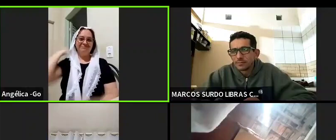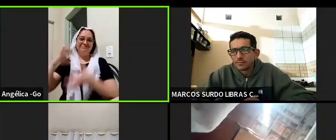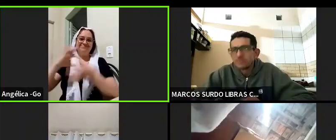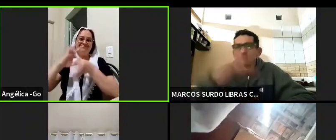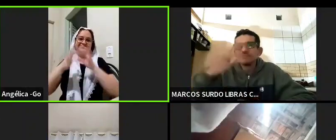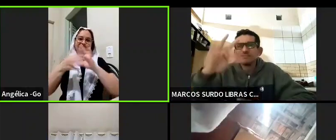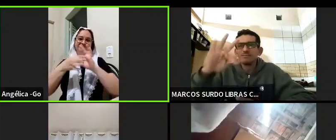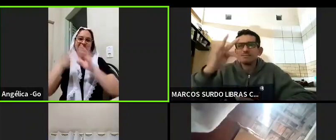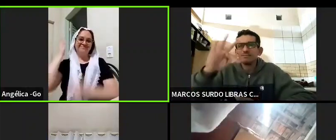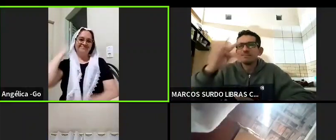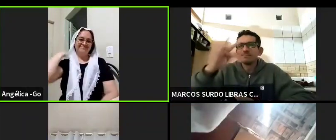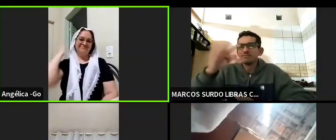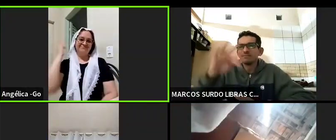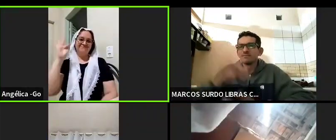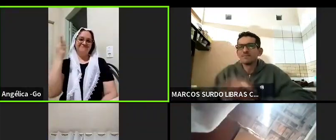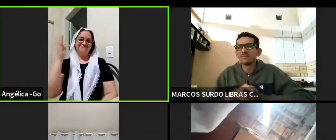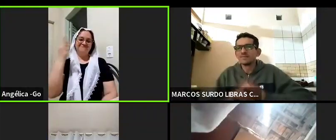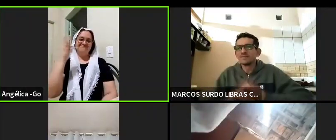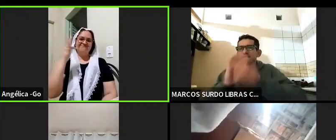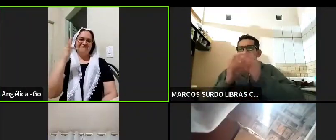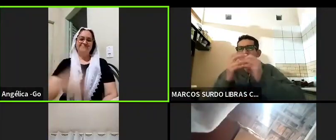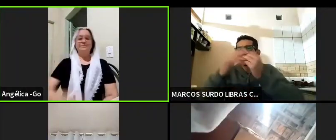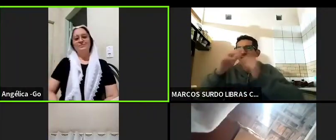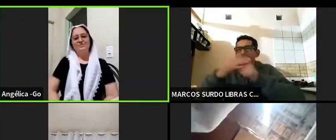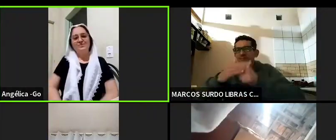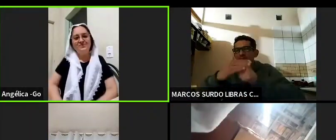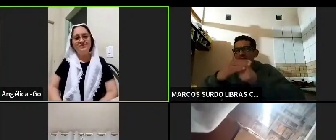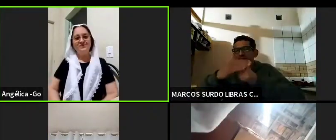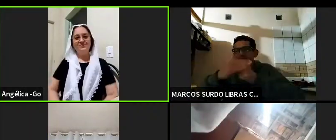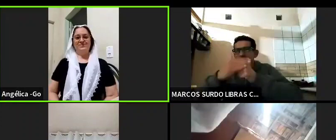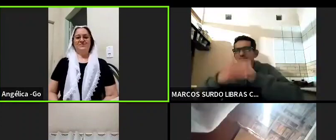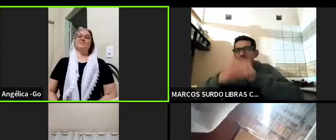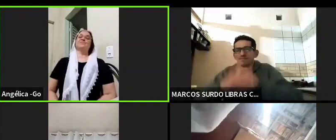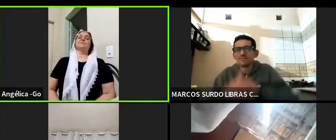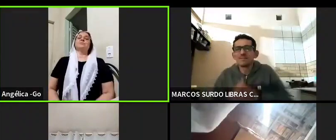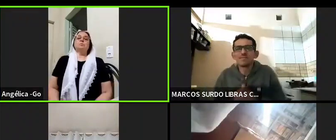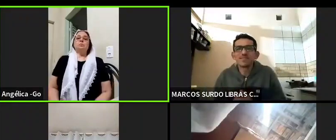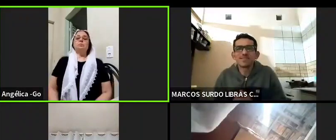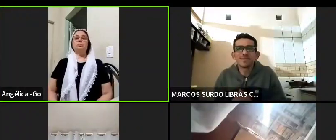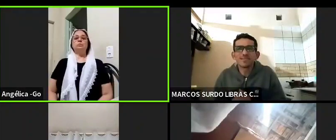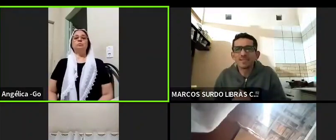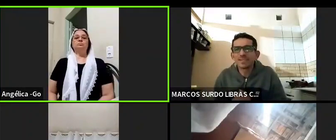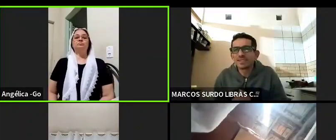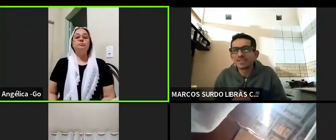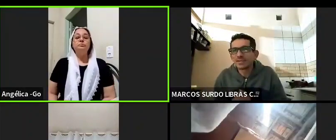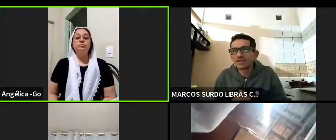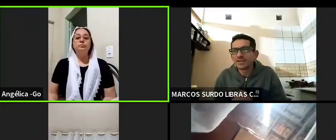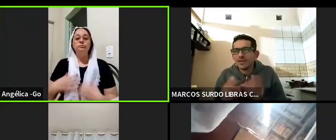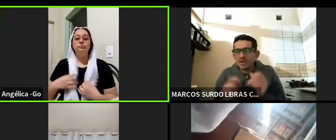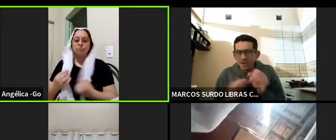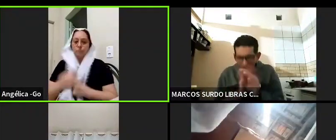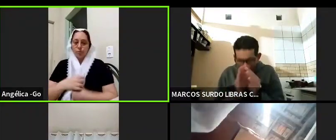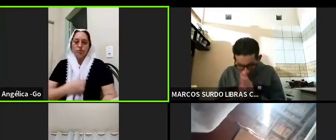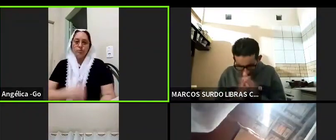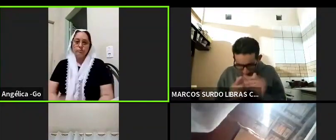família desnorteada, sem ter direção do norte, que é Cristo.